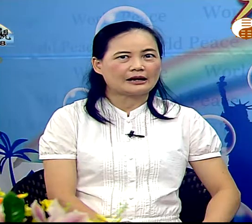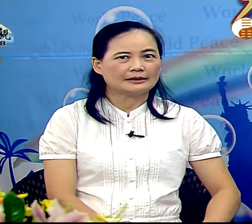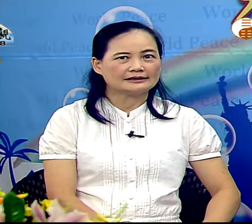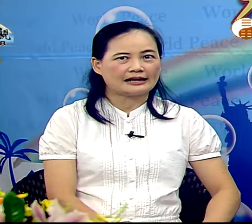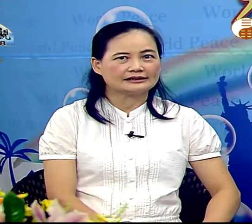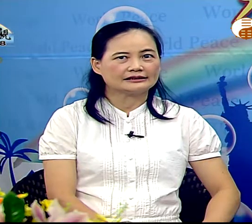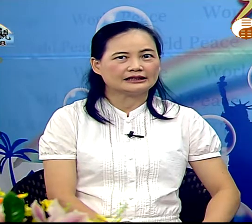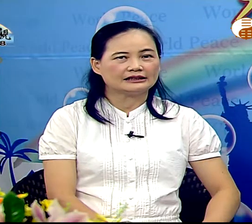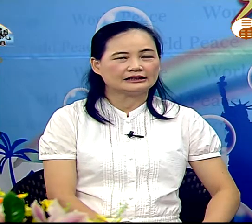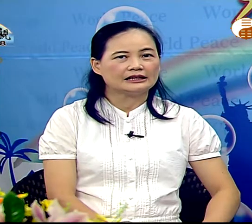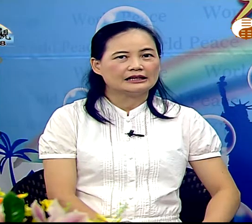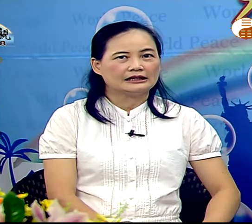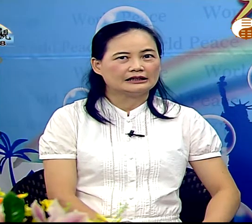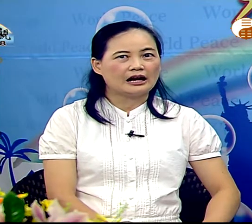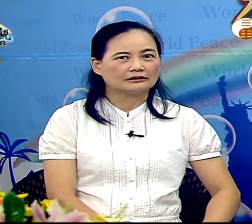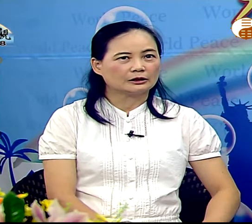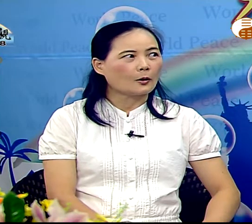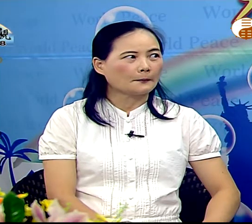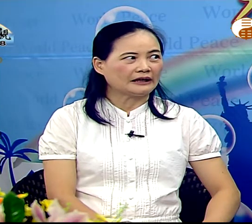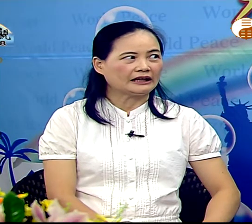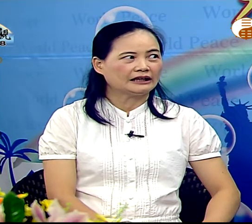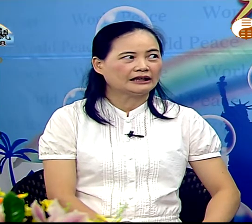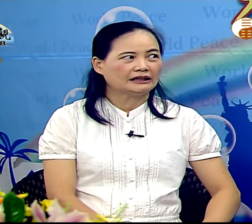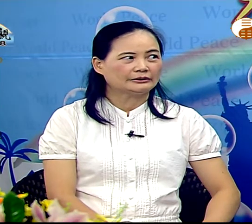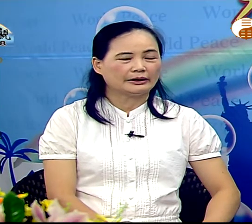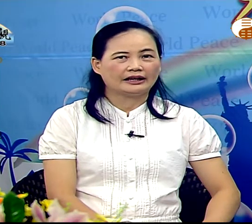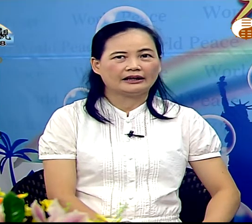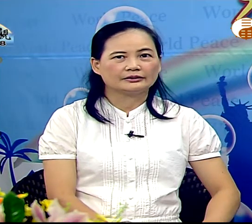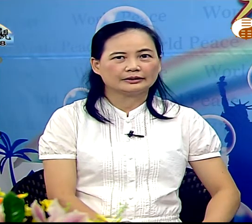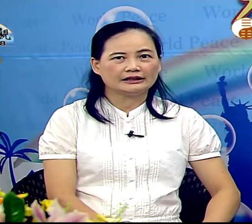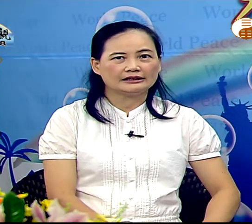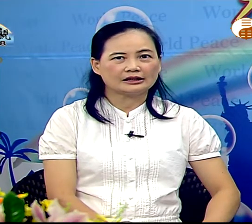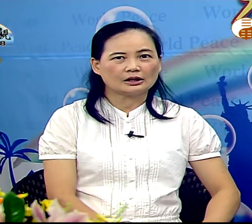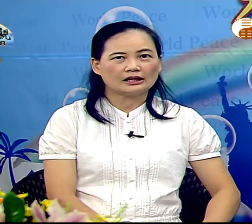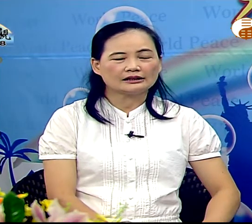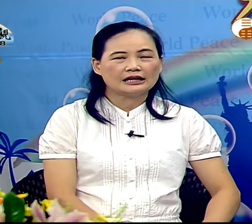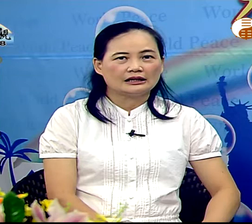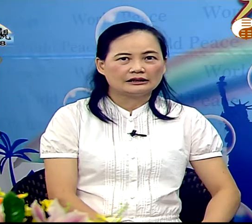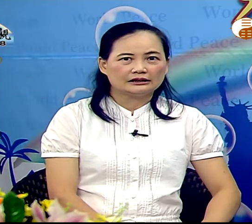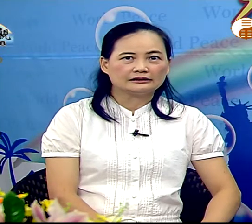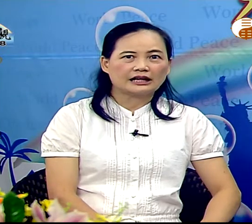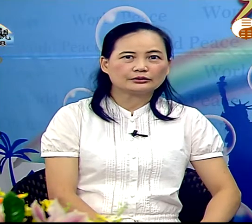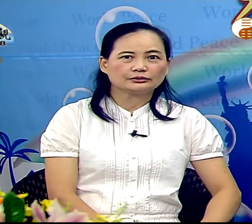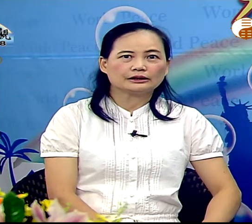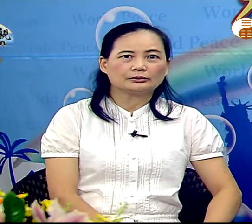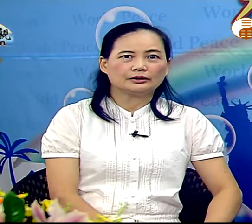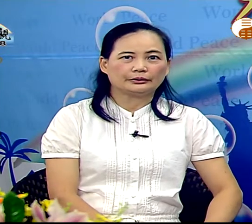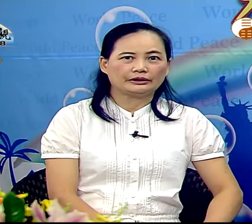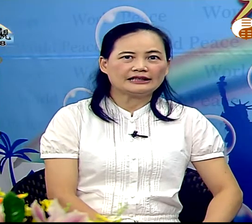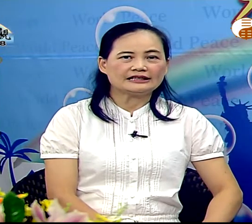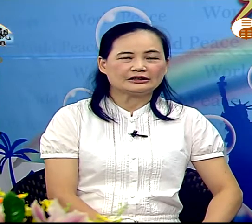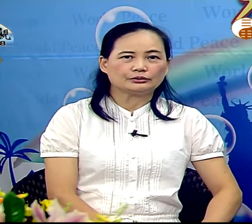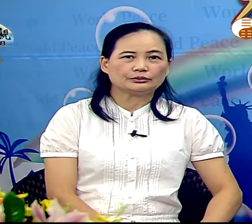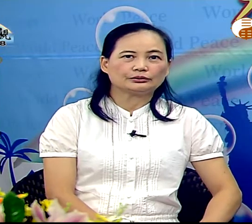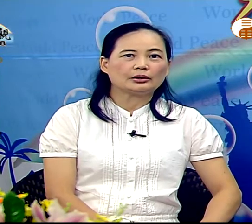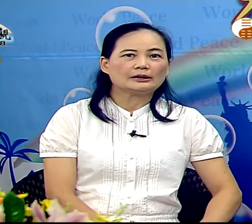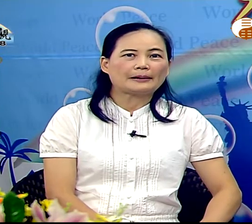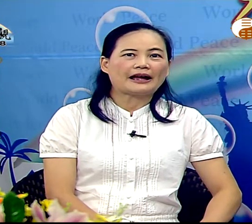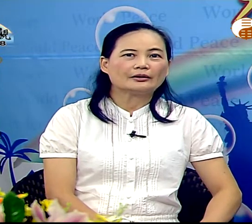他们产生了一个很好的共鸣。 是， 对、所以说当初跟我女儿一起读融合班，或